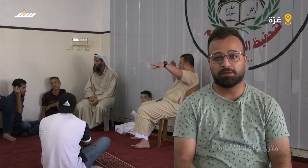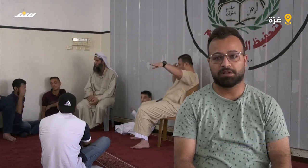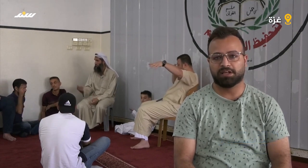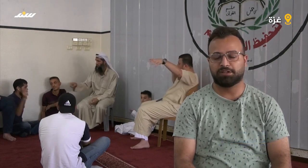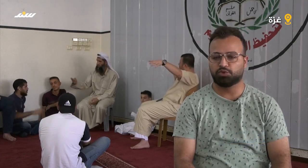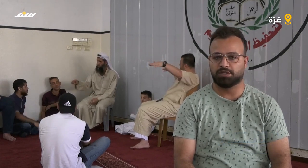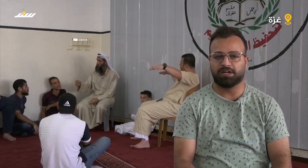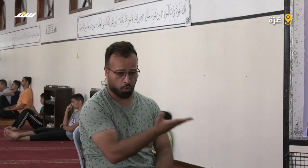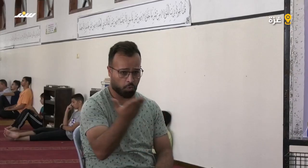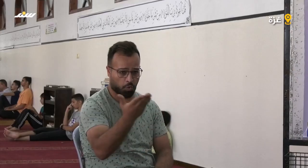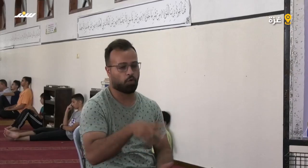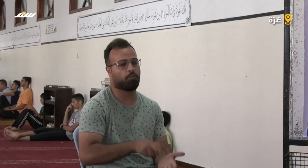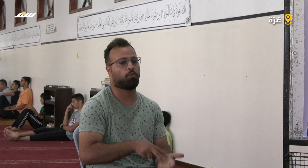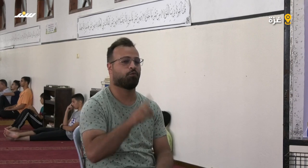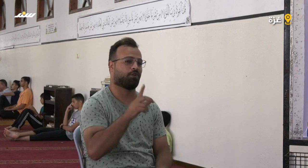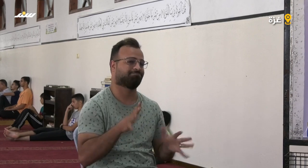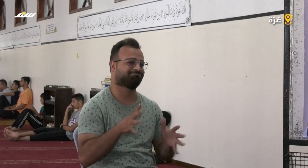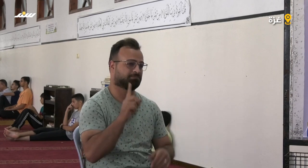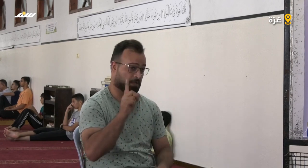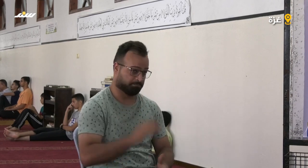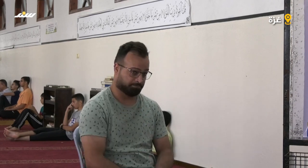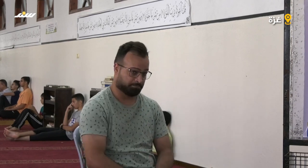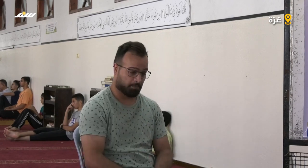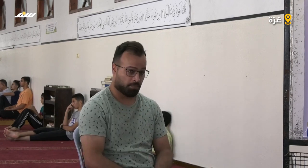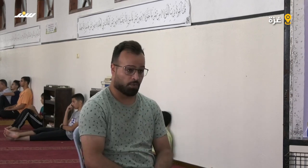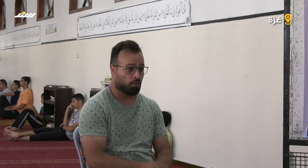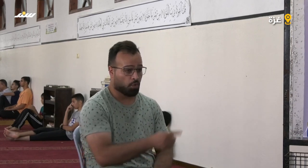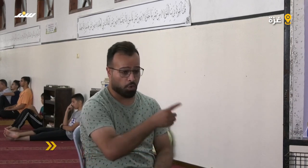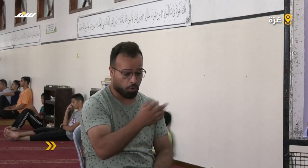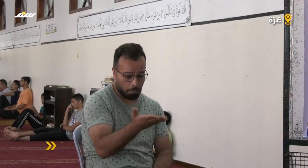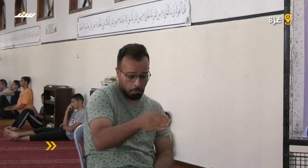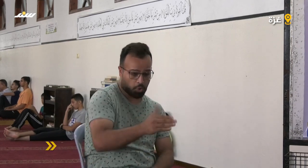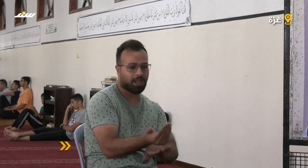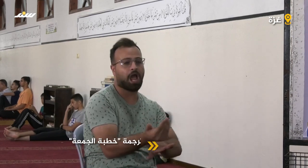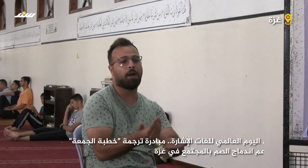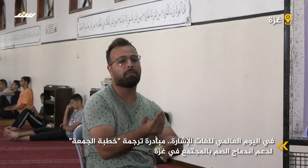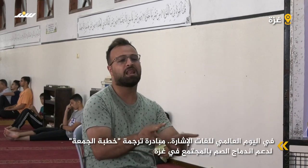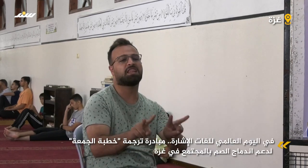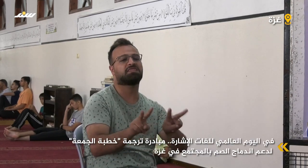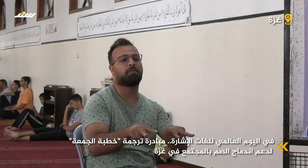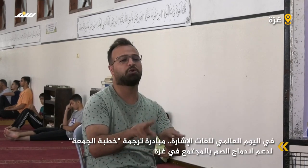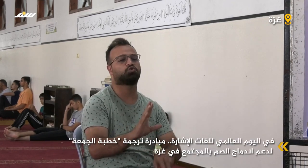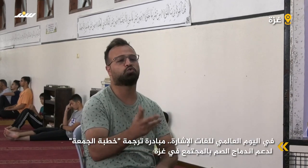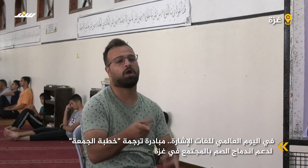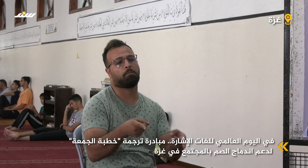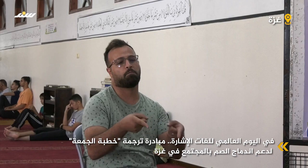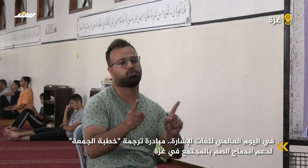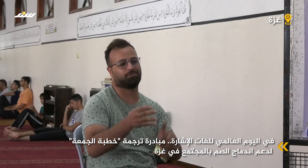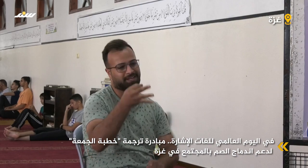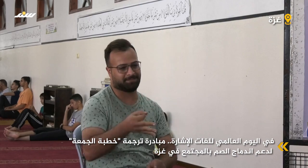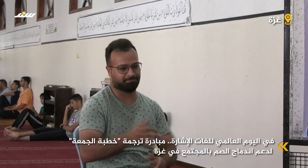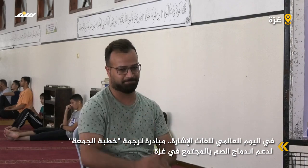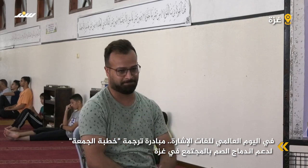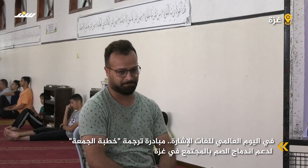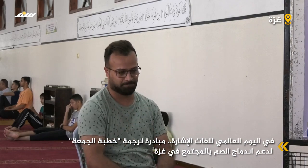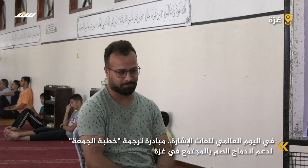بشكل أكبر داخل المجتمع، ويكونوا طبعا بسعرهم بسعر الأشخاص البدون إعاقة، حتى يكونوا فاهمين طبعا إيش هي